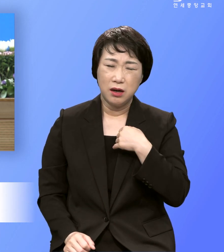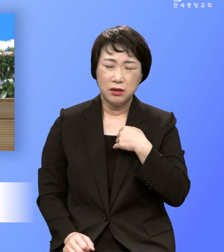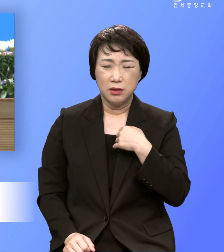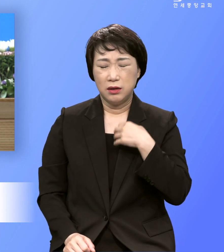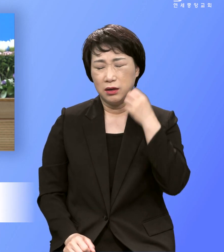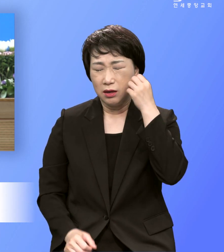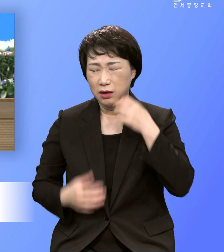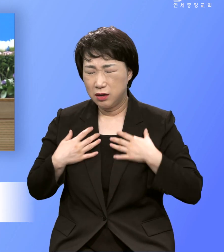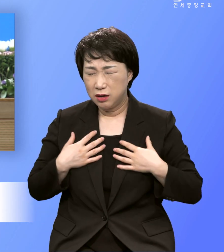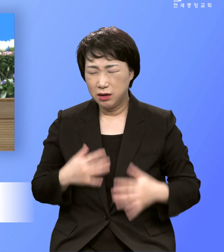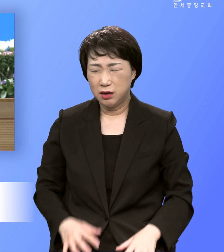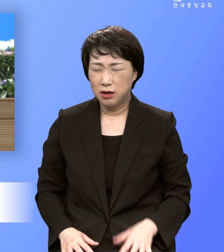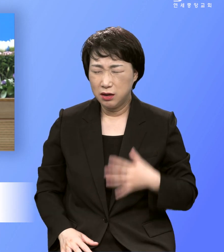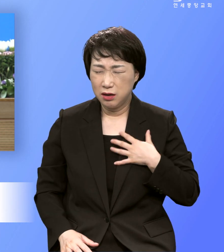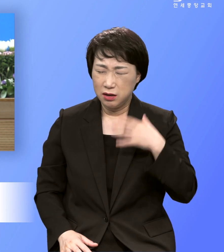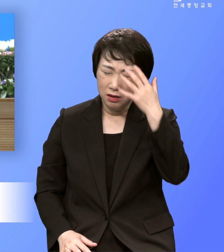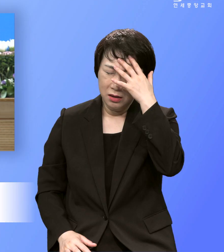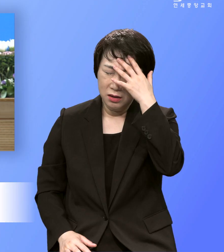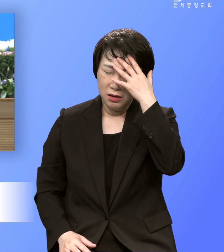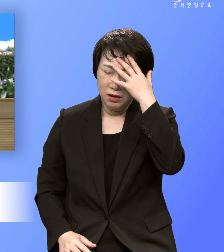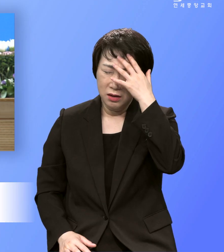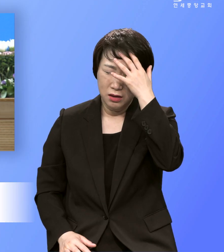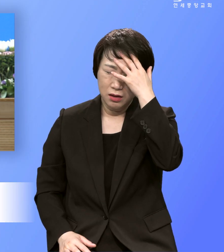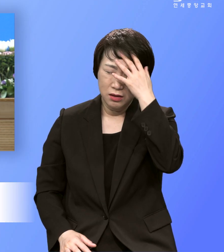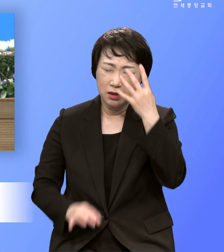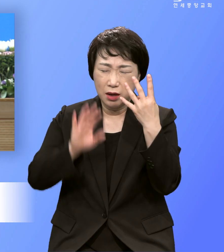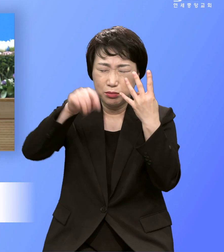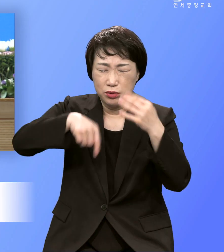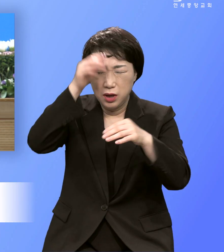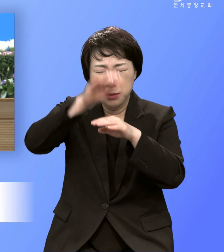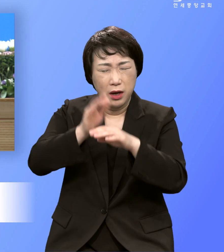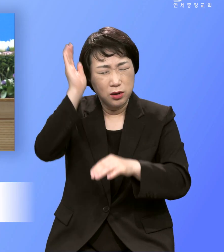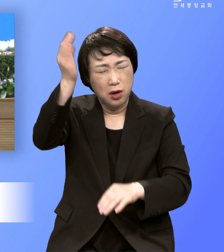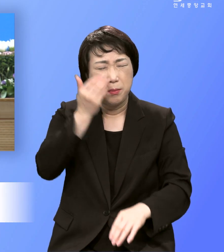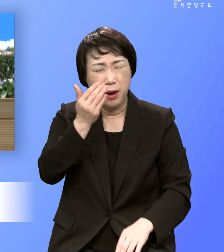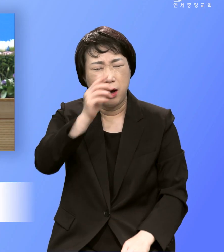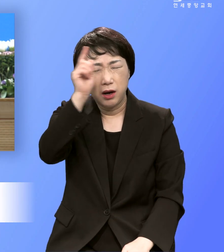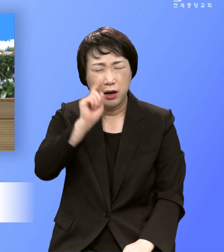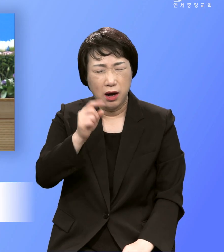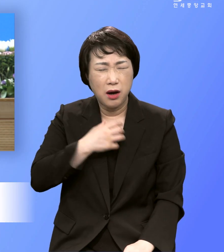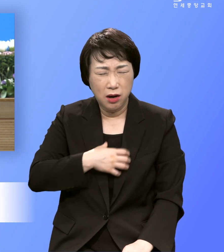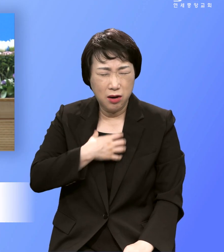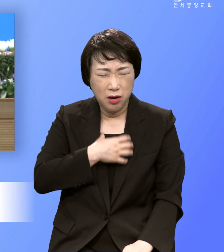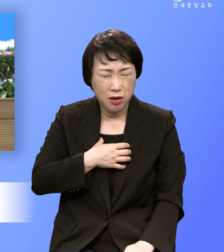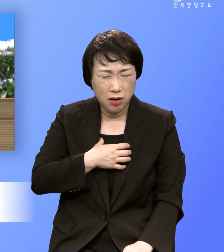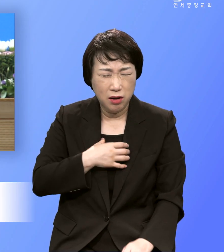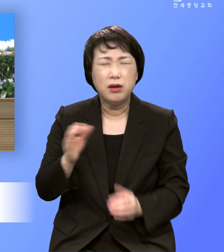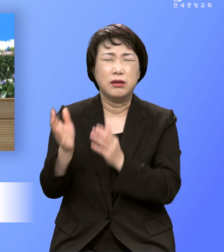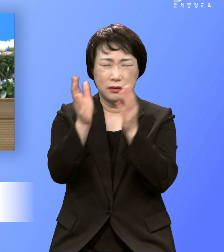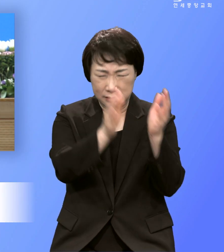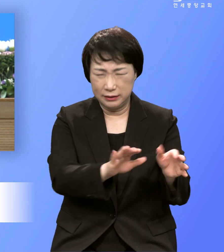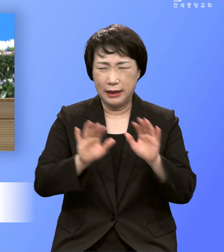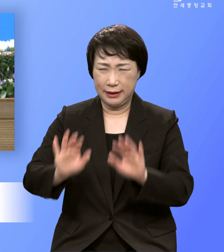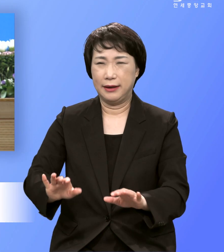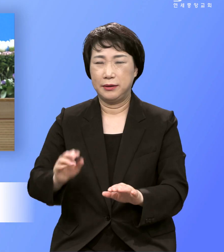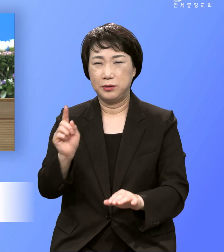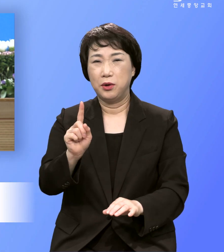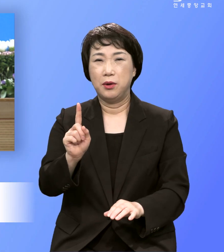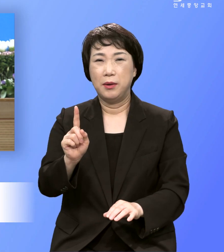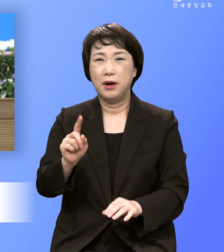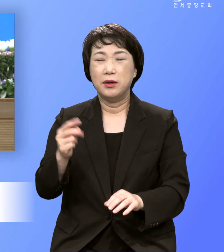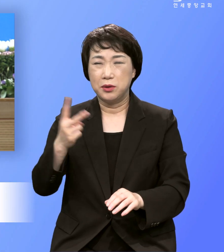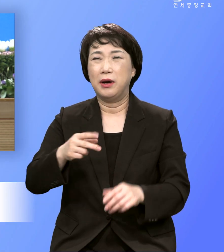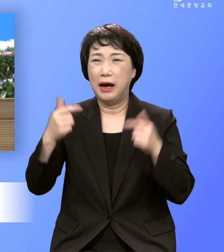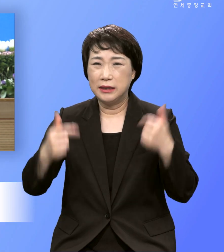내가 사부 예배에 설교하겠나 내 속에서 그런 생각이 나. 근데 또 한편으로는 항상 마귀는 설교 앞두면